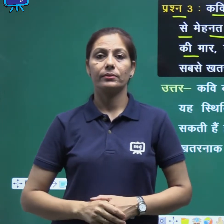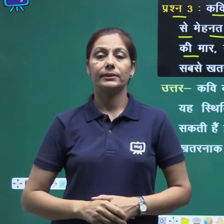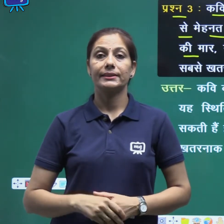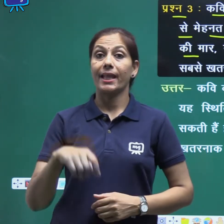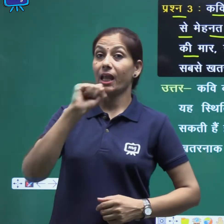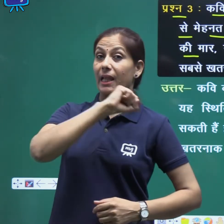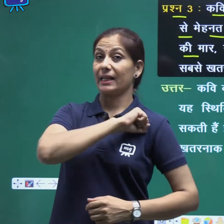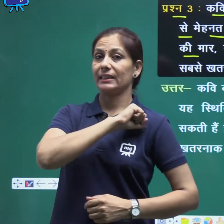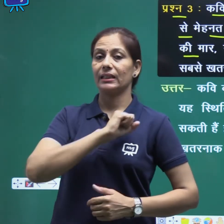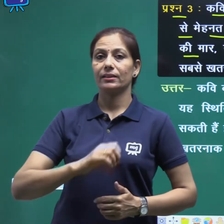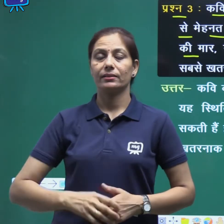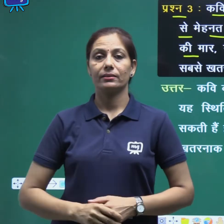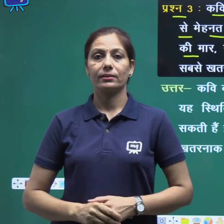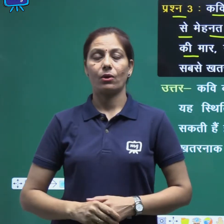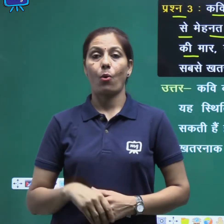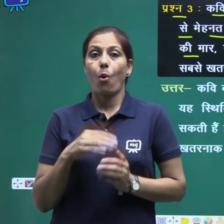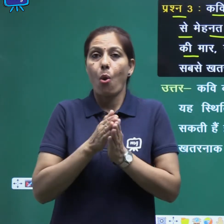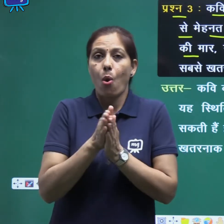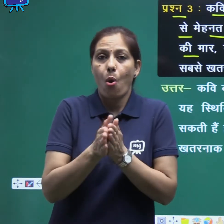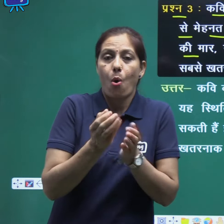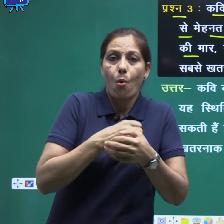गद्दारी और लोभ को